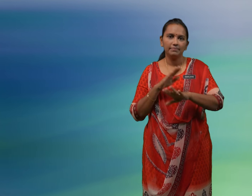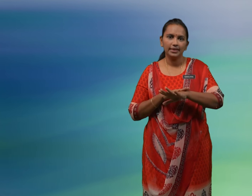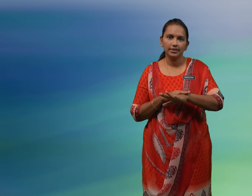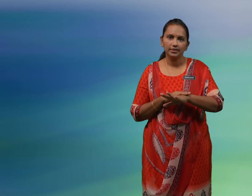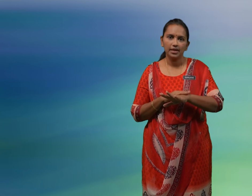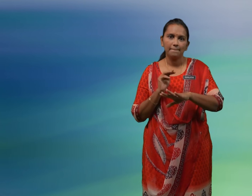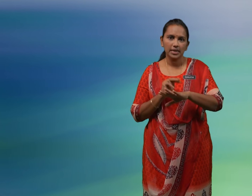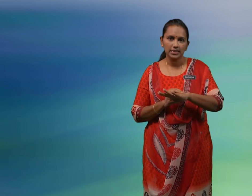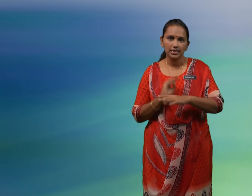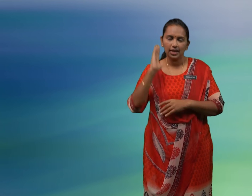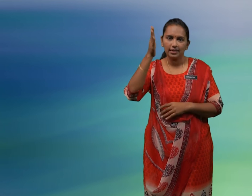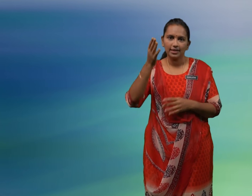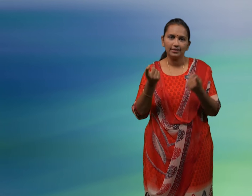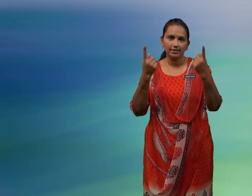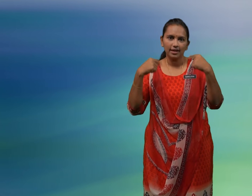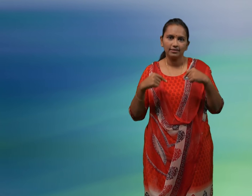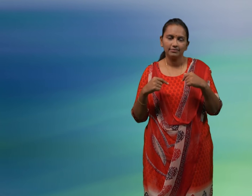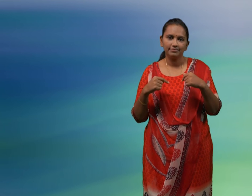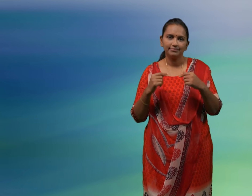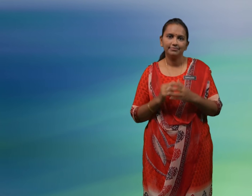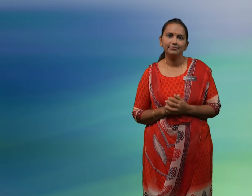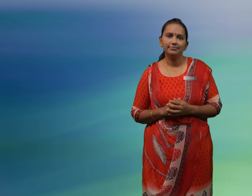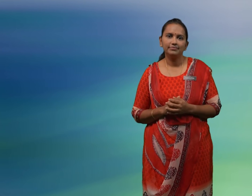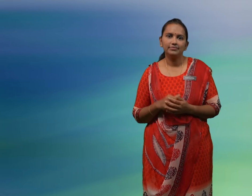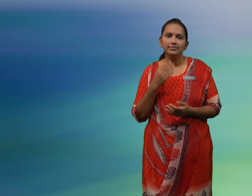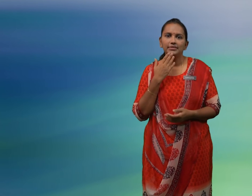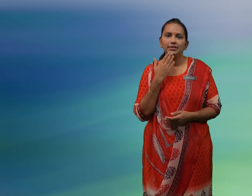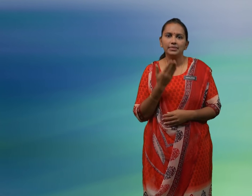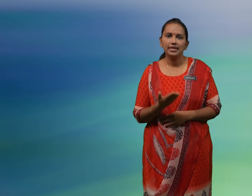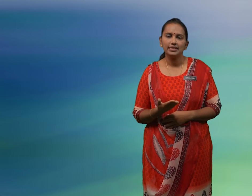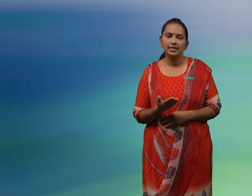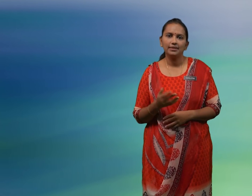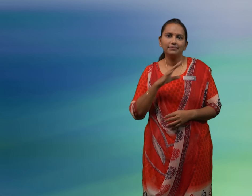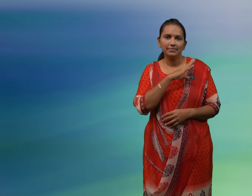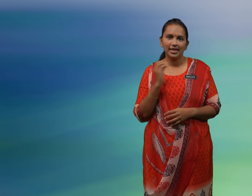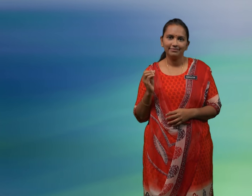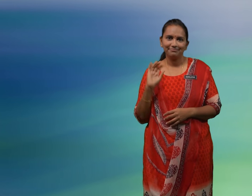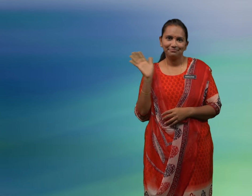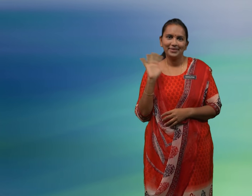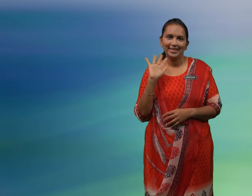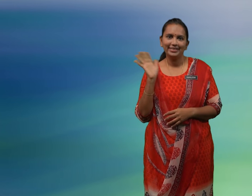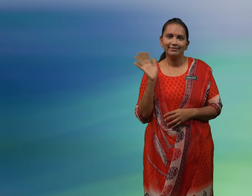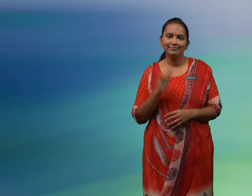pada masa akan datang. Terima kasih dan bye.